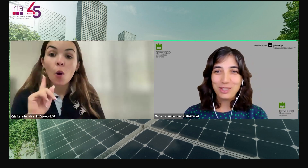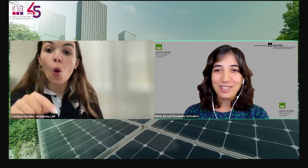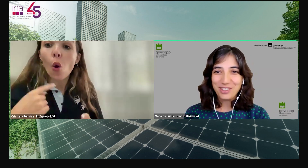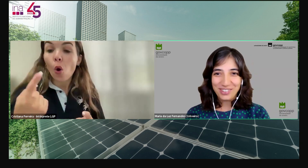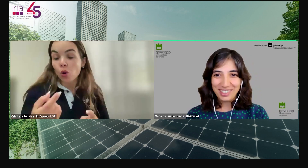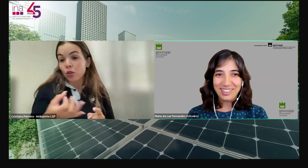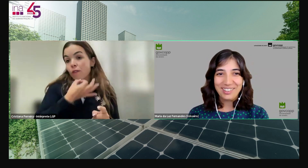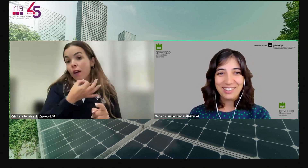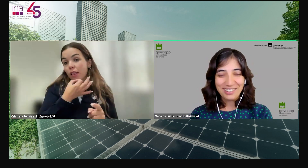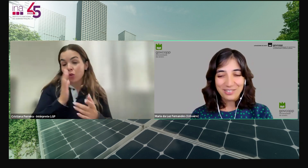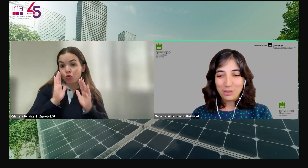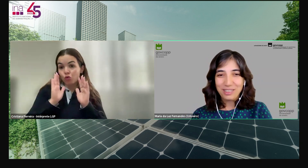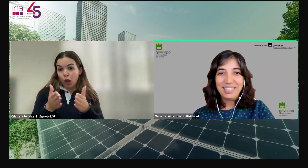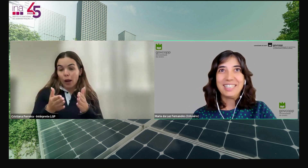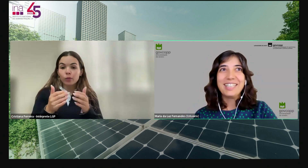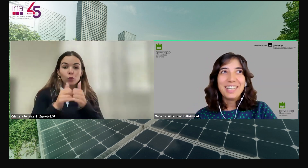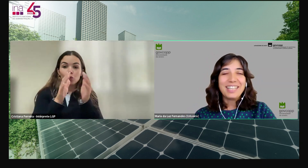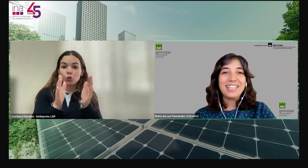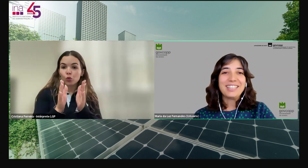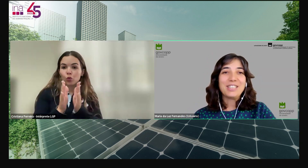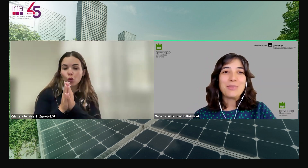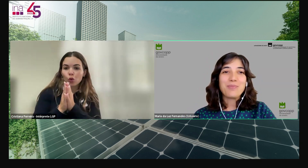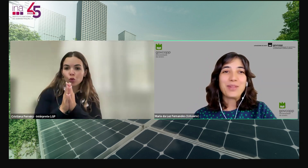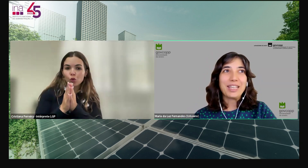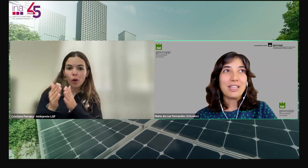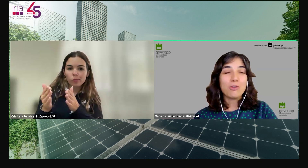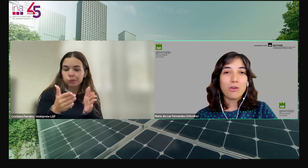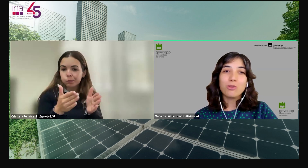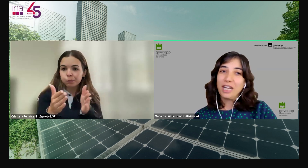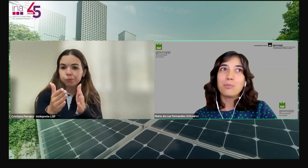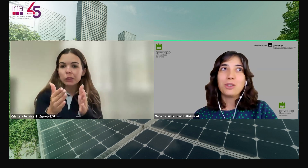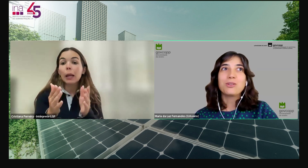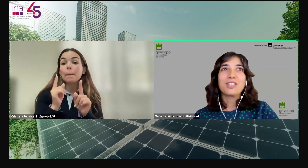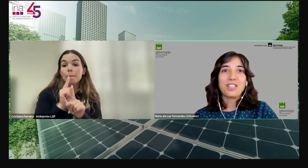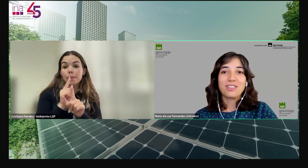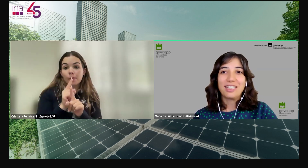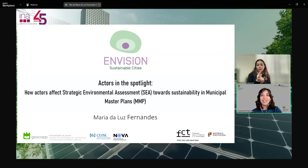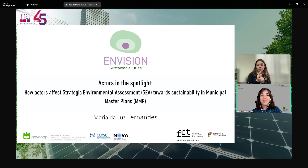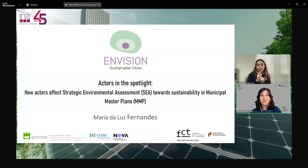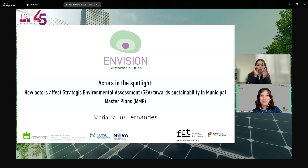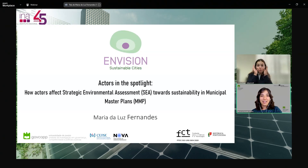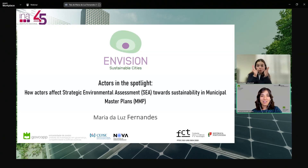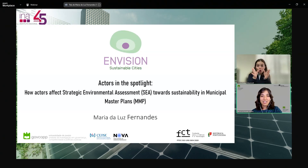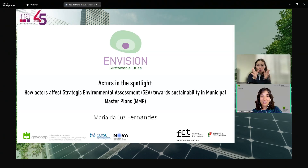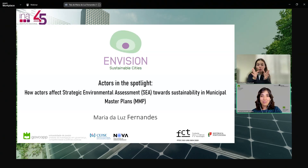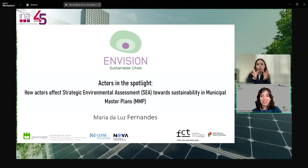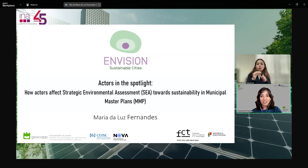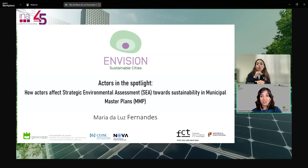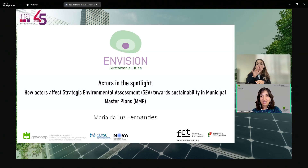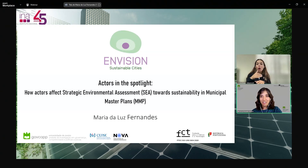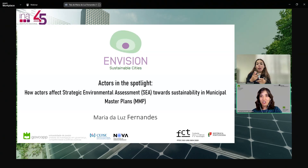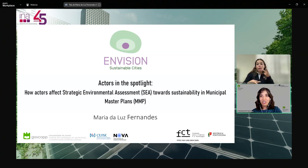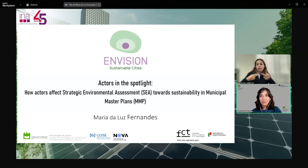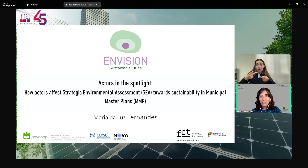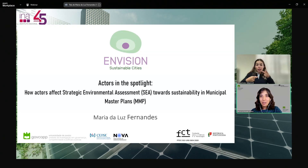estamos todos muito na mesma linha, e eu vou focar muito na questão da avaliação